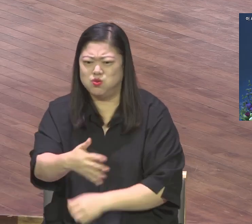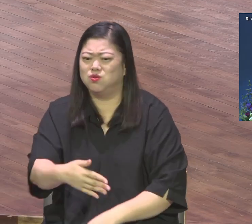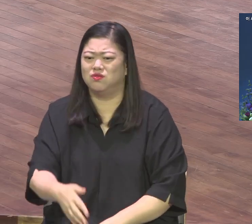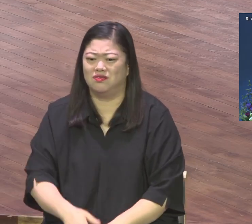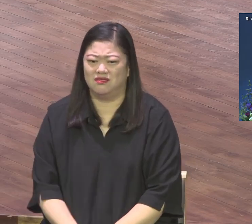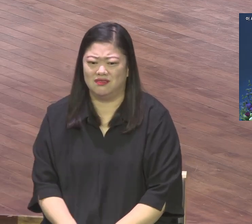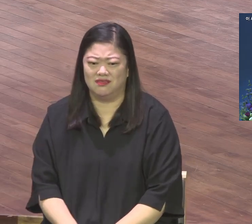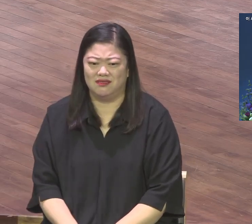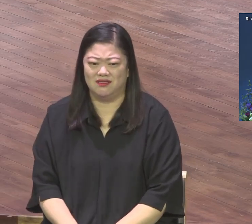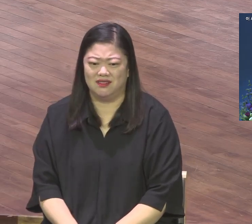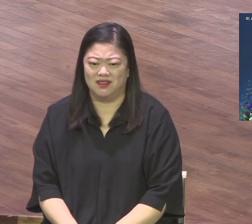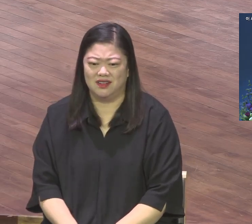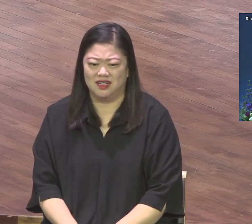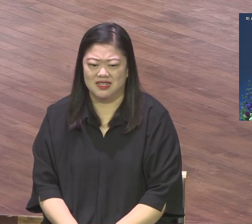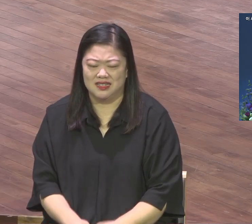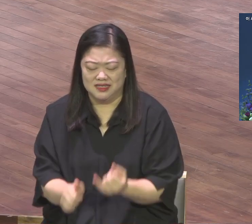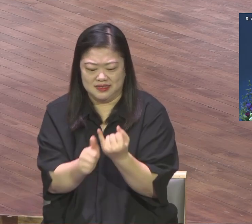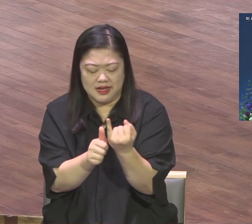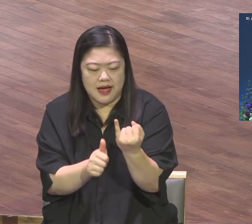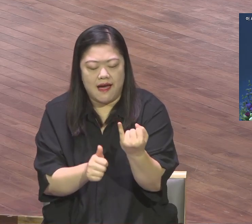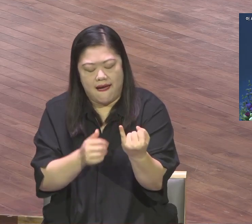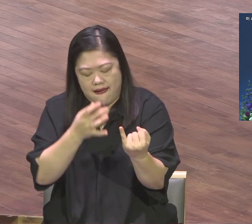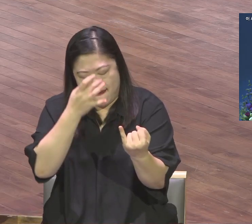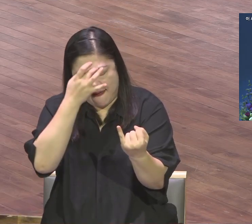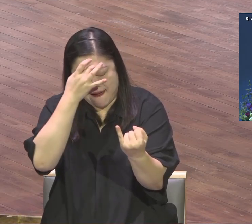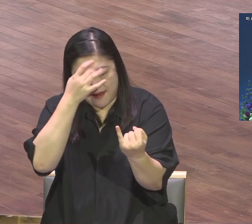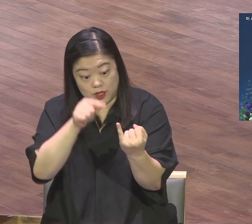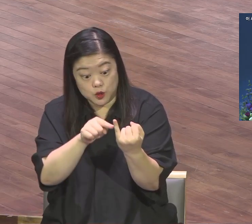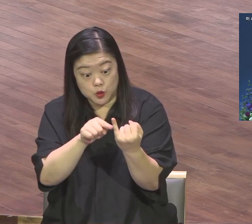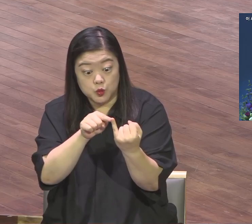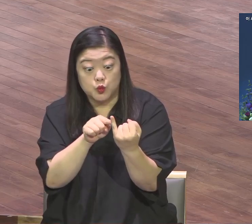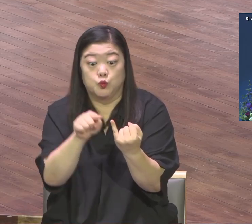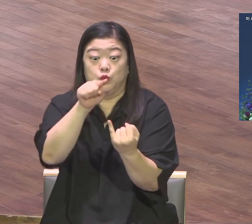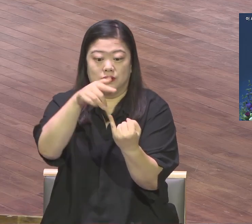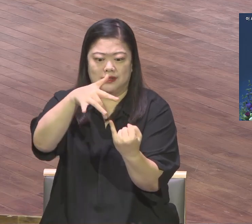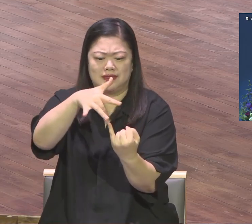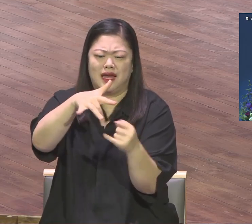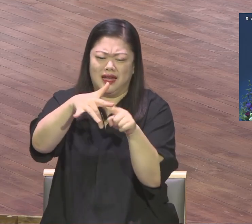영적 싸움 그 영적 싸움을 싸워라. 이걸 바울이 막 반복을 해요.